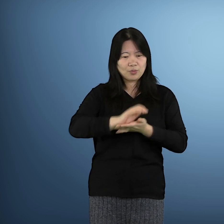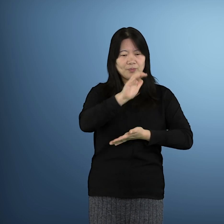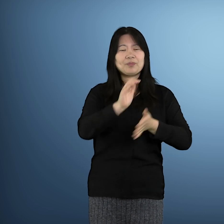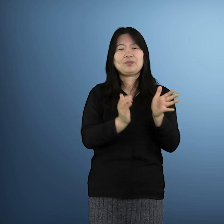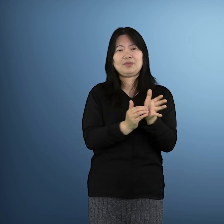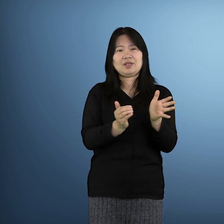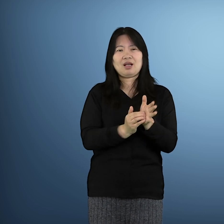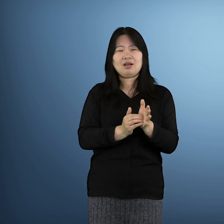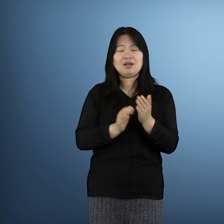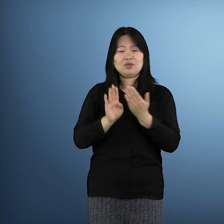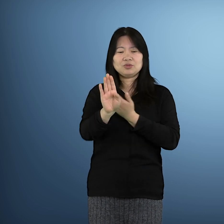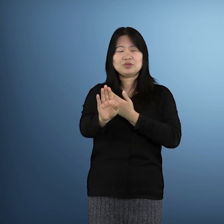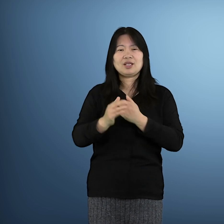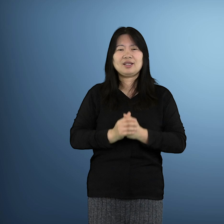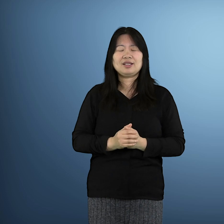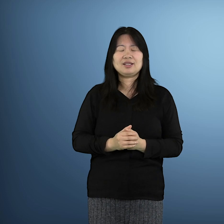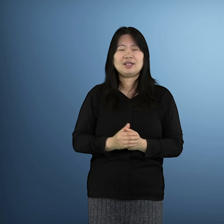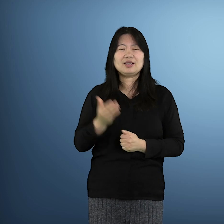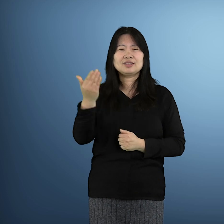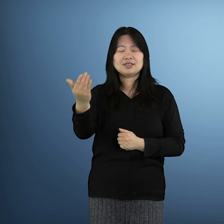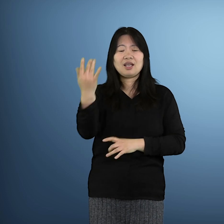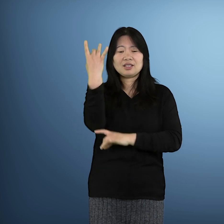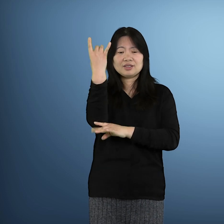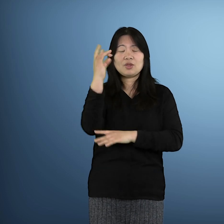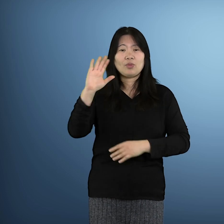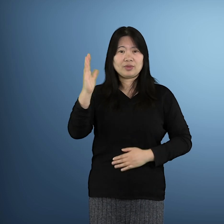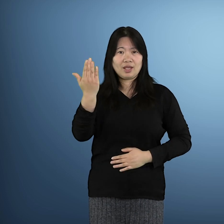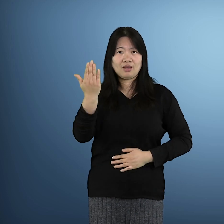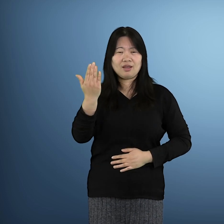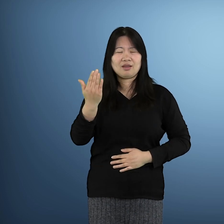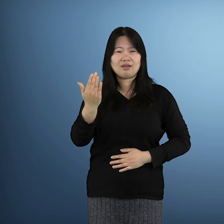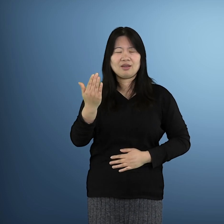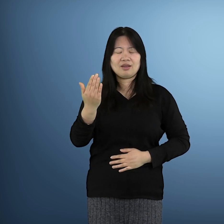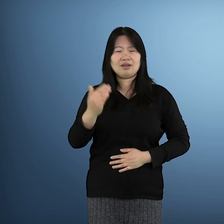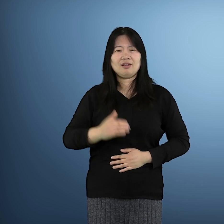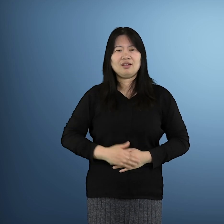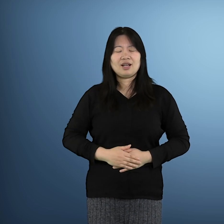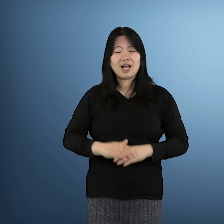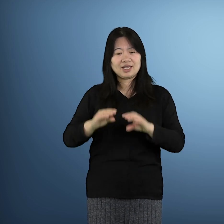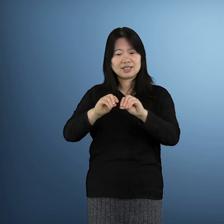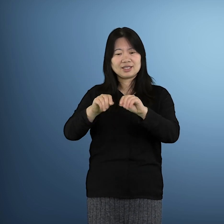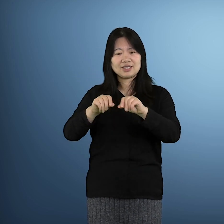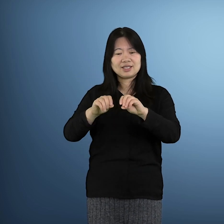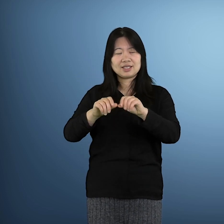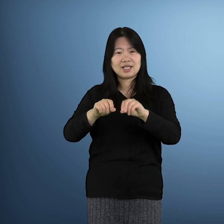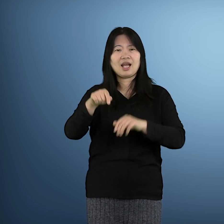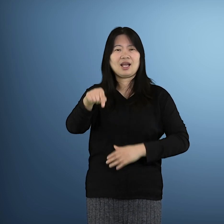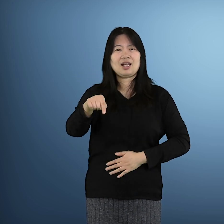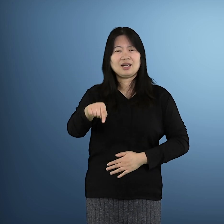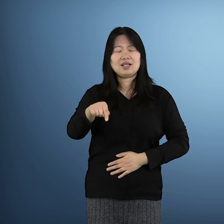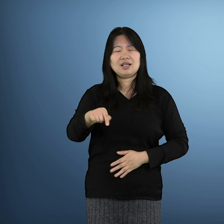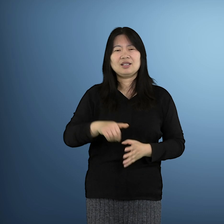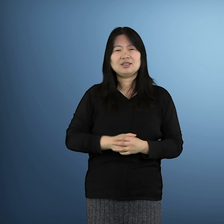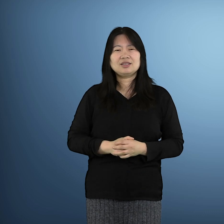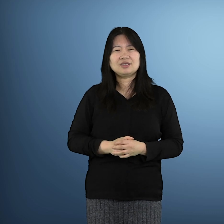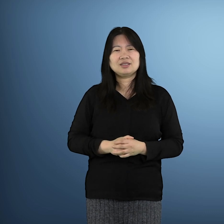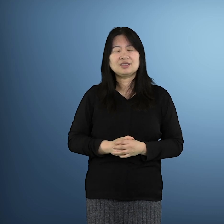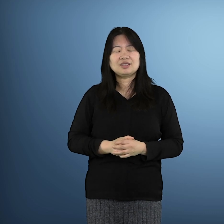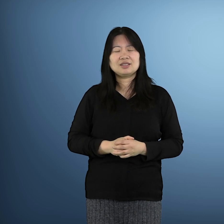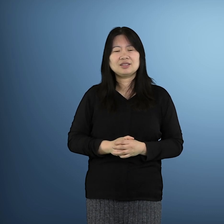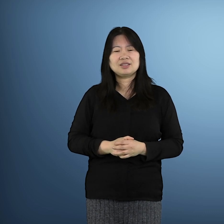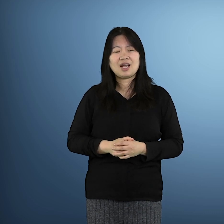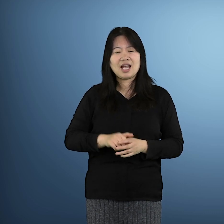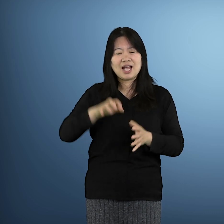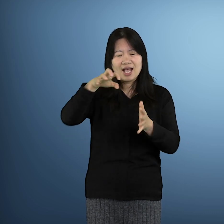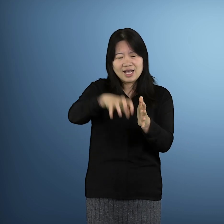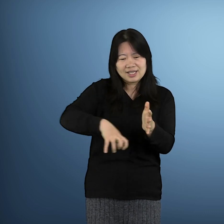쫓아냅니다. 그리고 그의 근원이 된 그 땅을 갈게